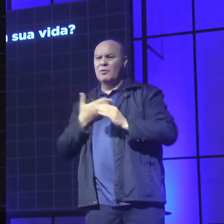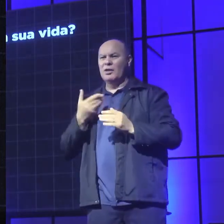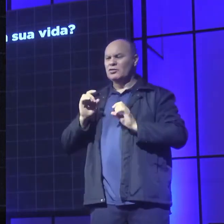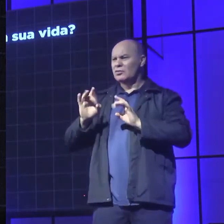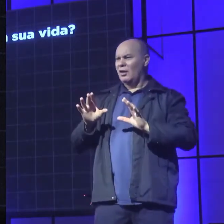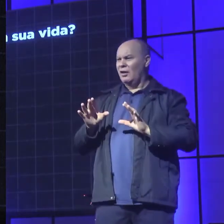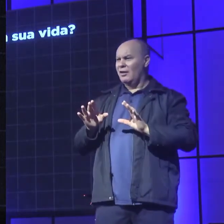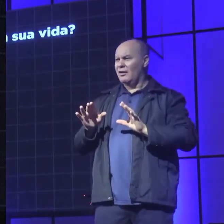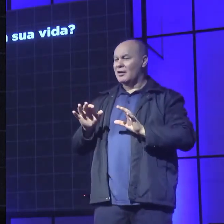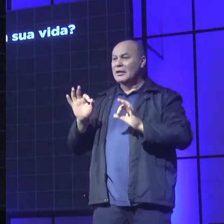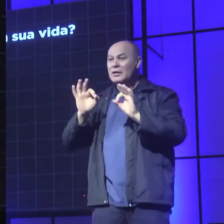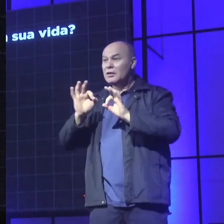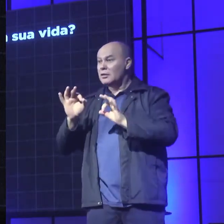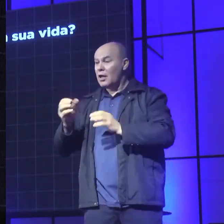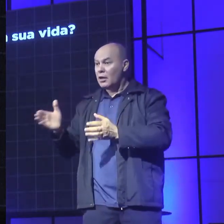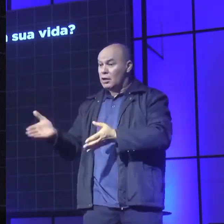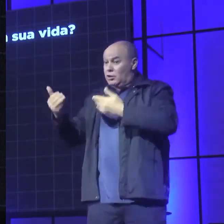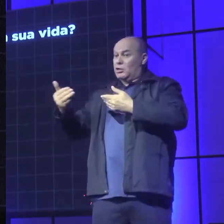Ah, Gilberto,